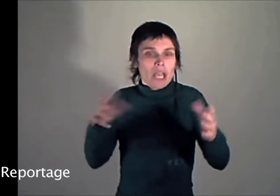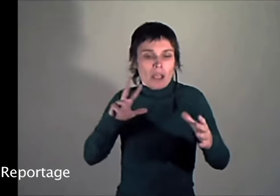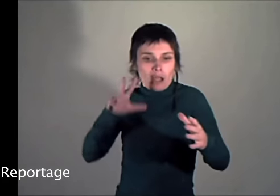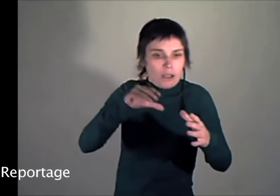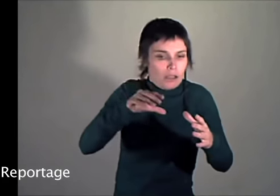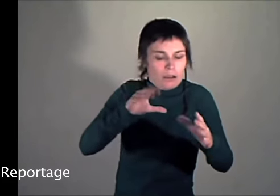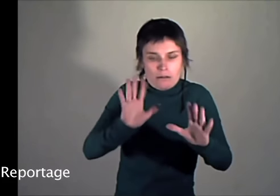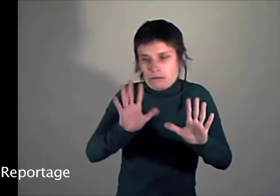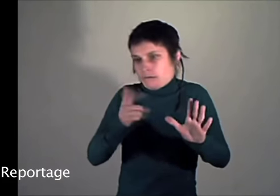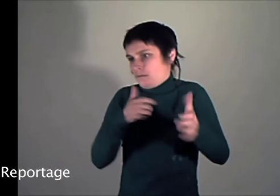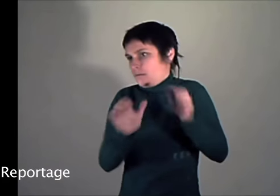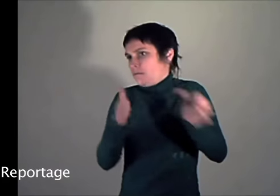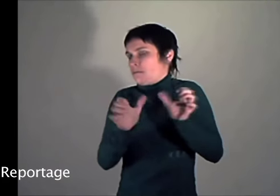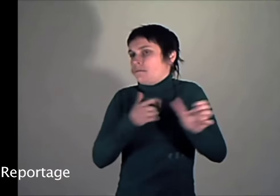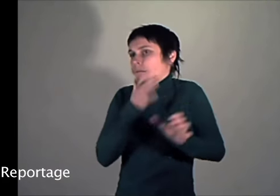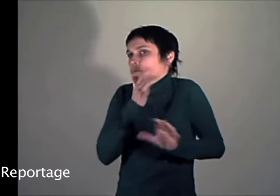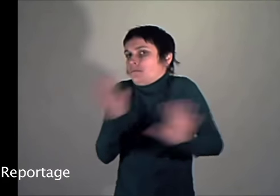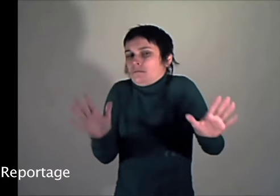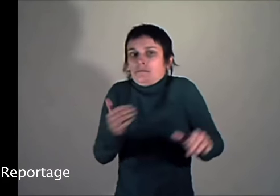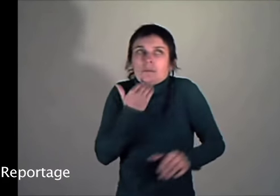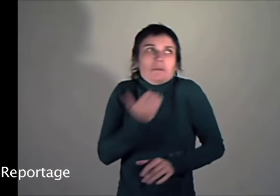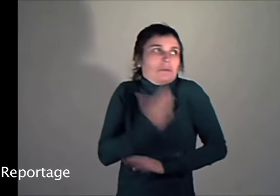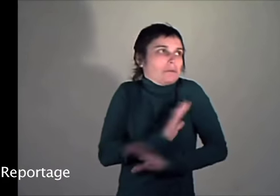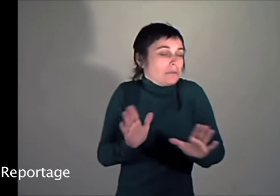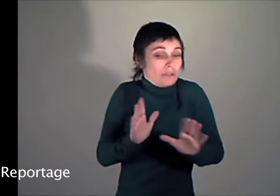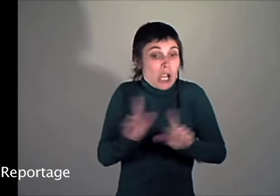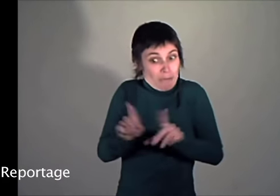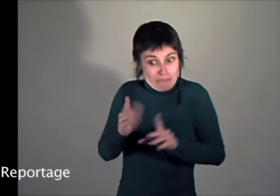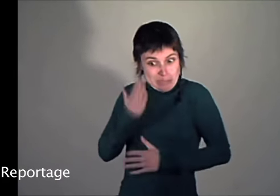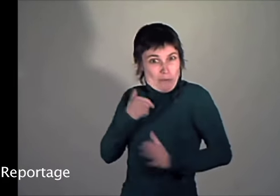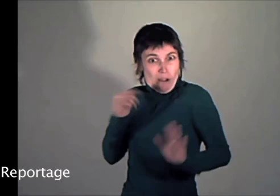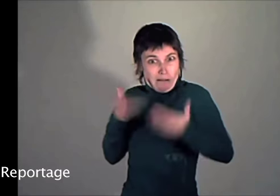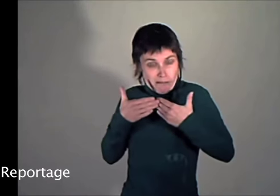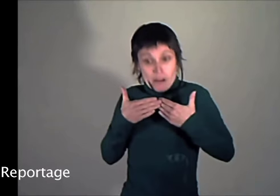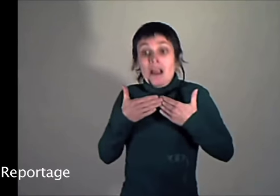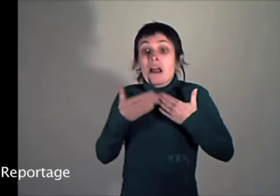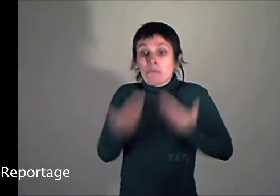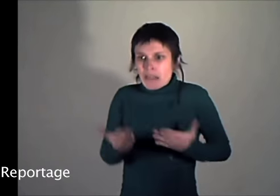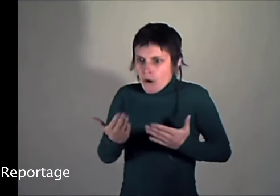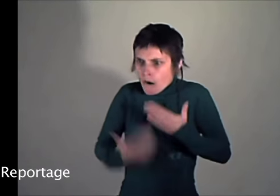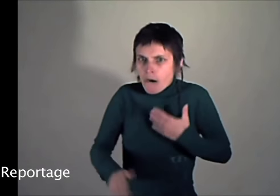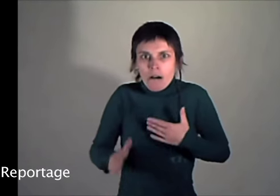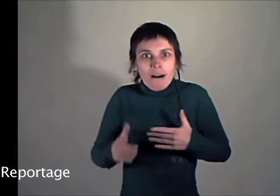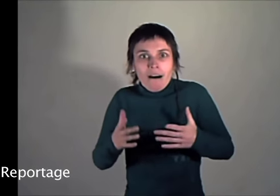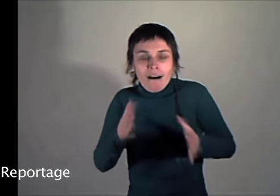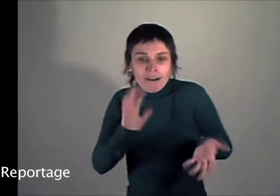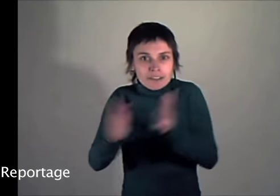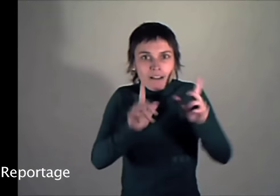Quand par exemple, j'avais envie de participer, je sais pas, à des groupes de théâtre ou que sais-je, des activités,